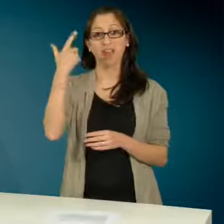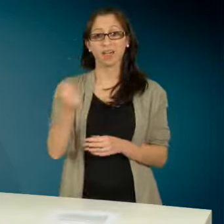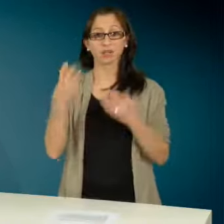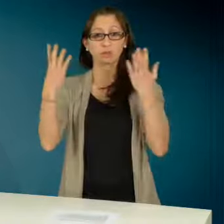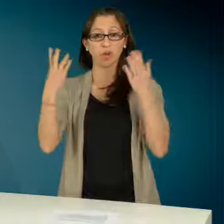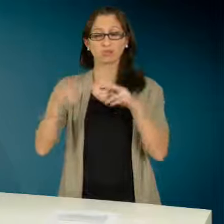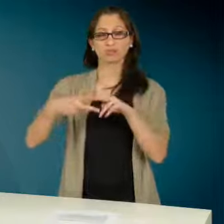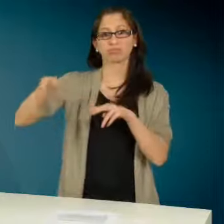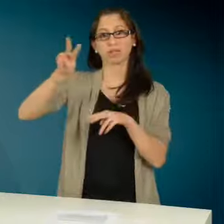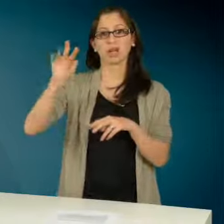60 Millionen Euro.